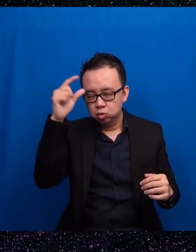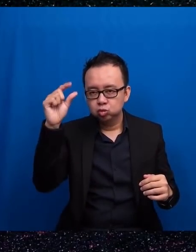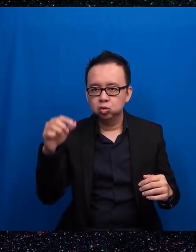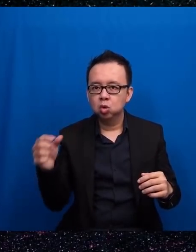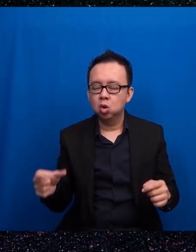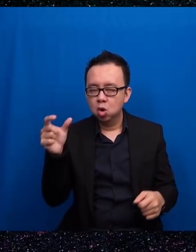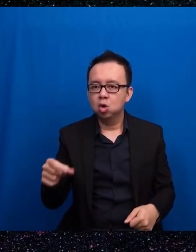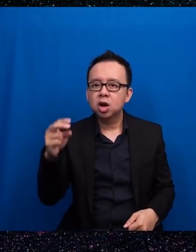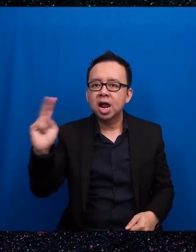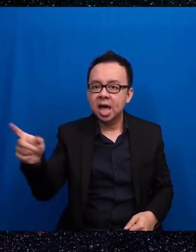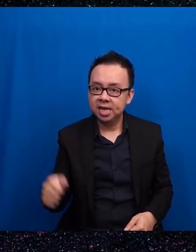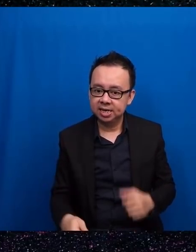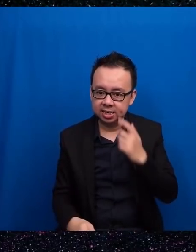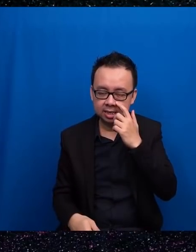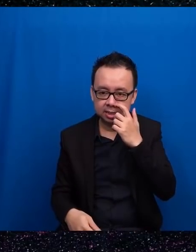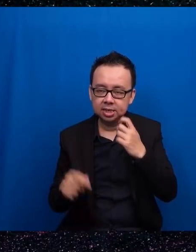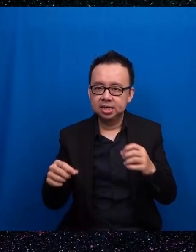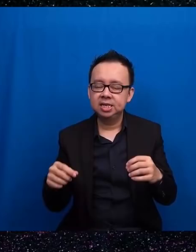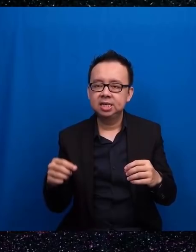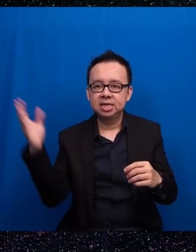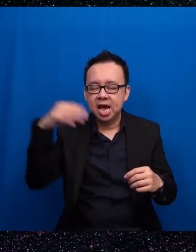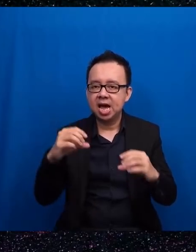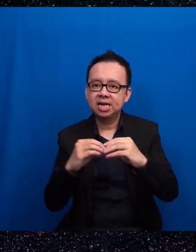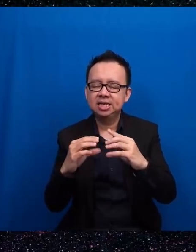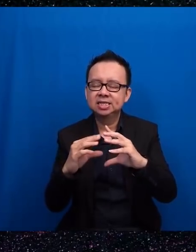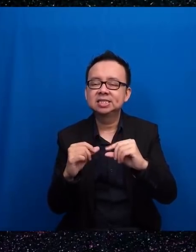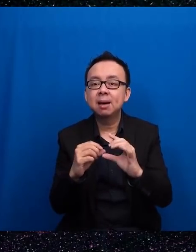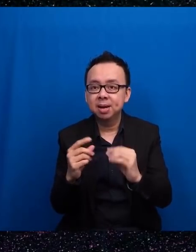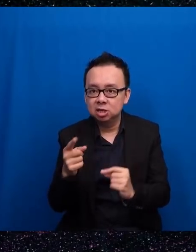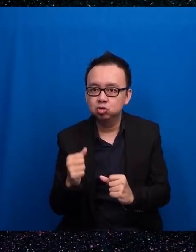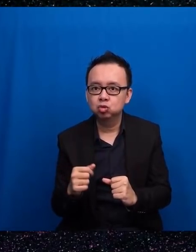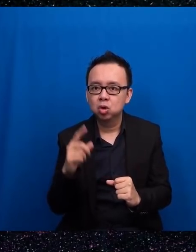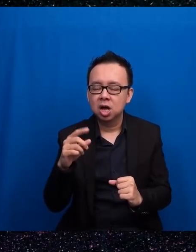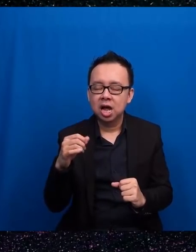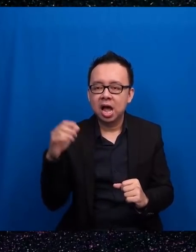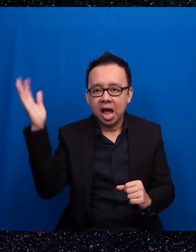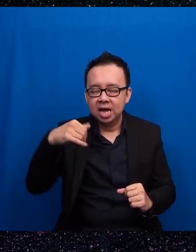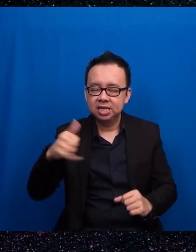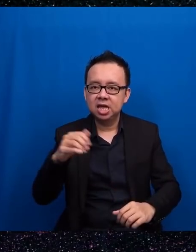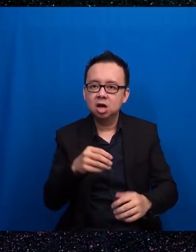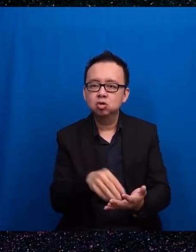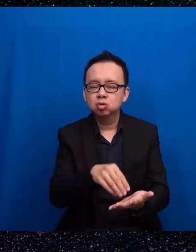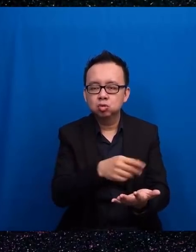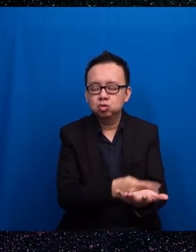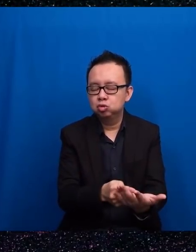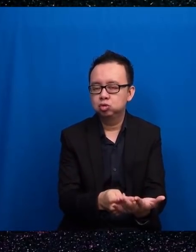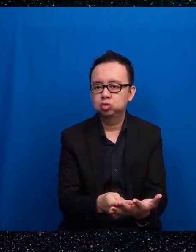Tuhan. Di hari Sabat itu adalah hari yang kudus untuk Tuhan. Lalu juga hari yang